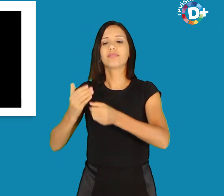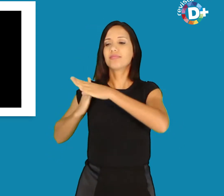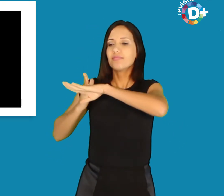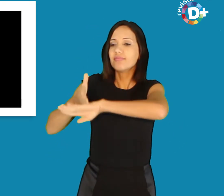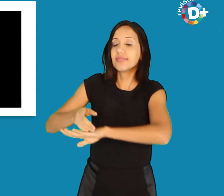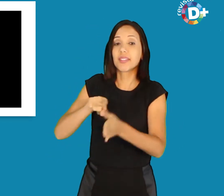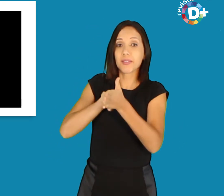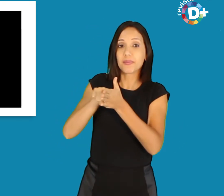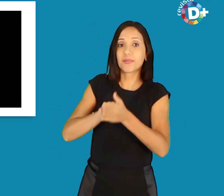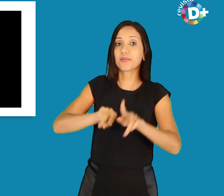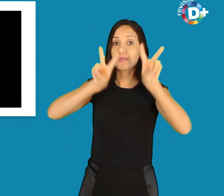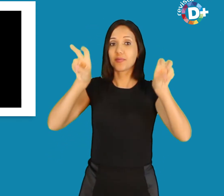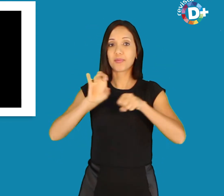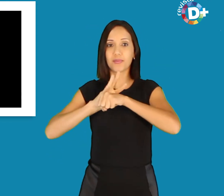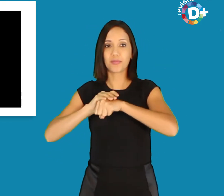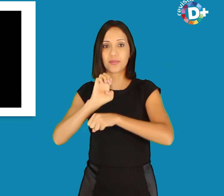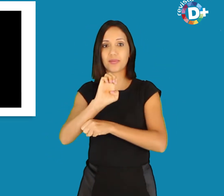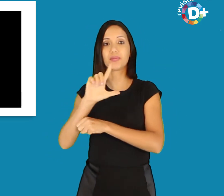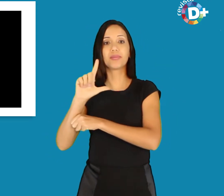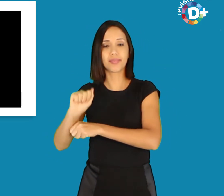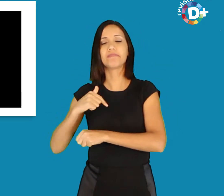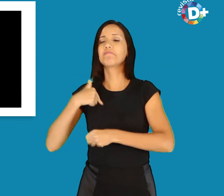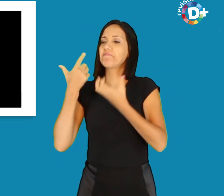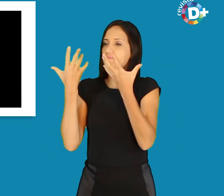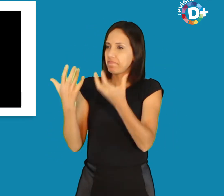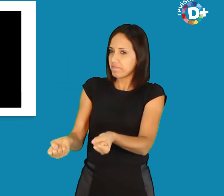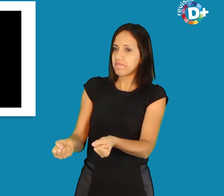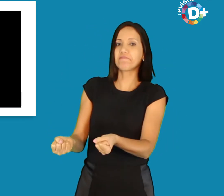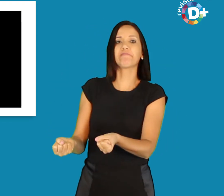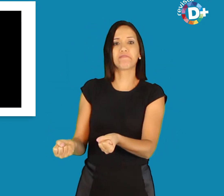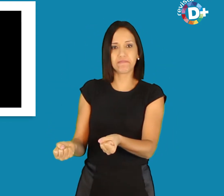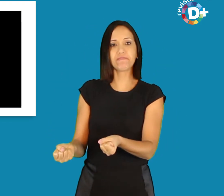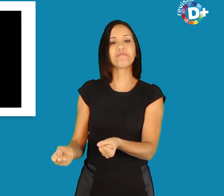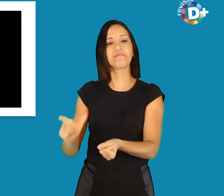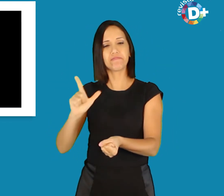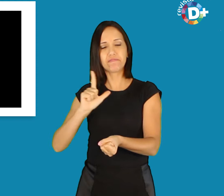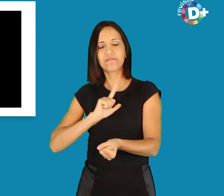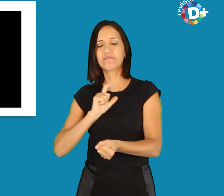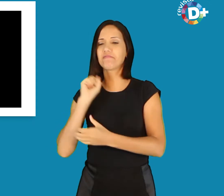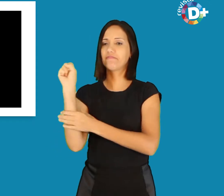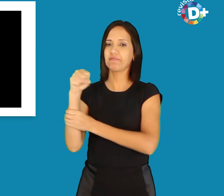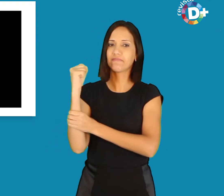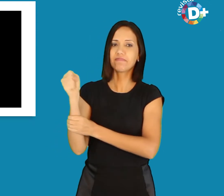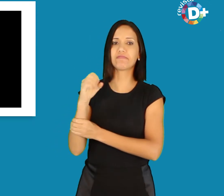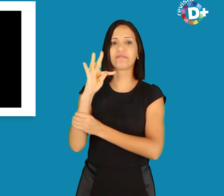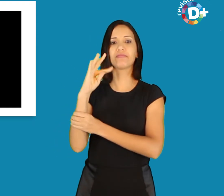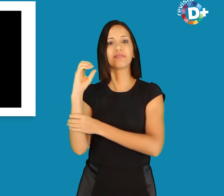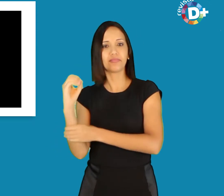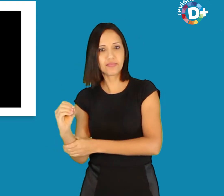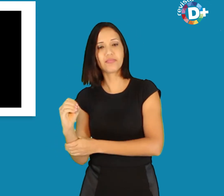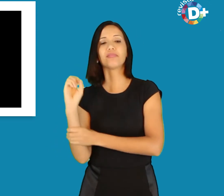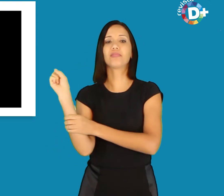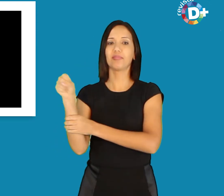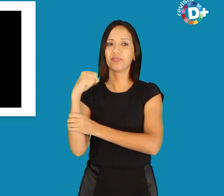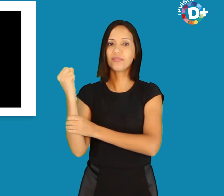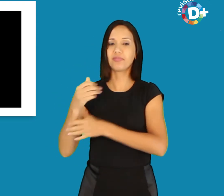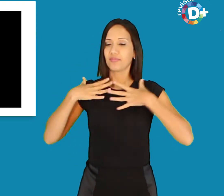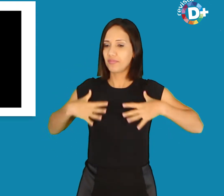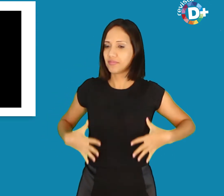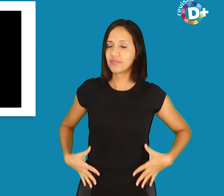participar de uma pesquisa sobre ela e aceitei a moça tem feito terapias entre elas fisioterapia